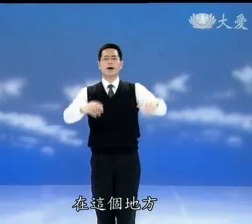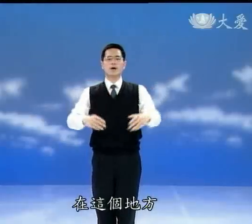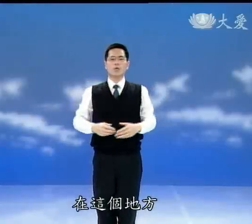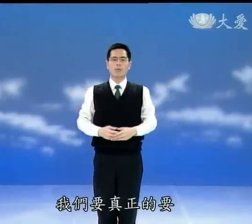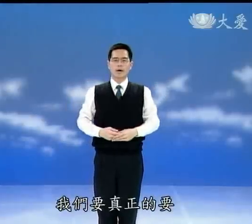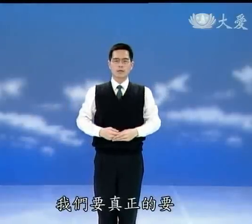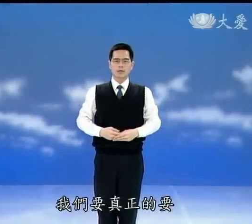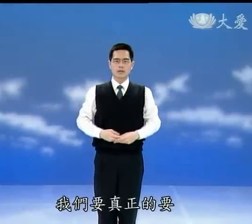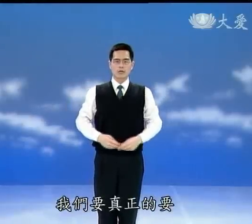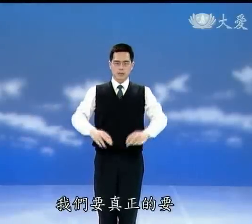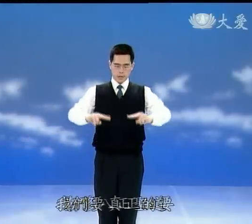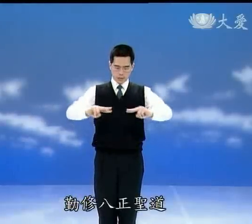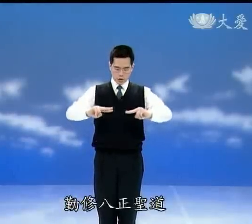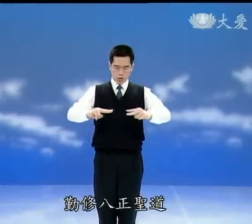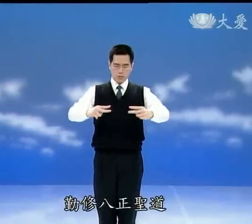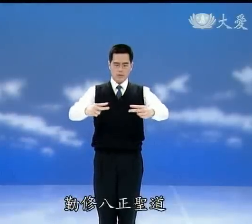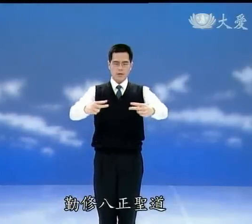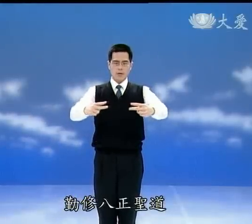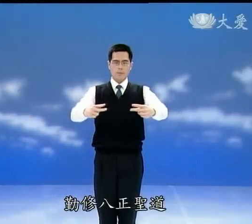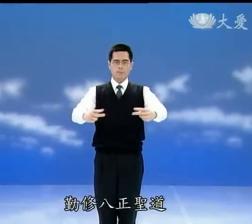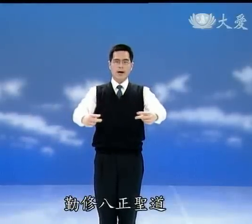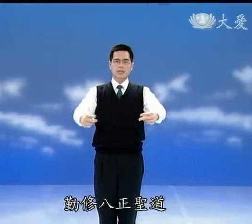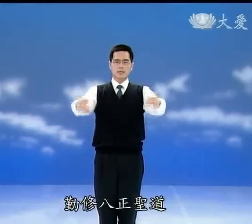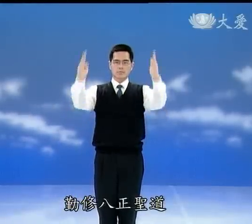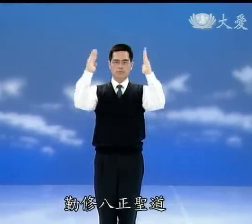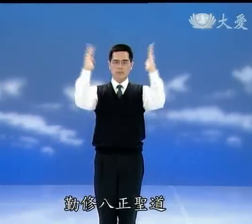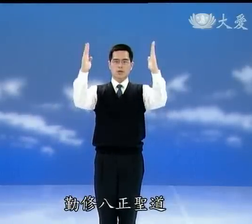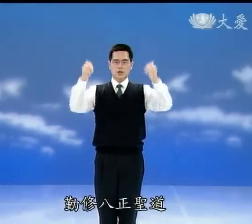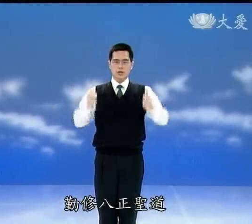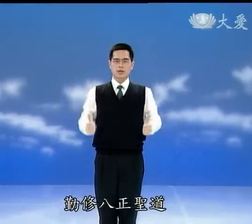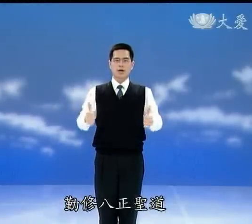方我们要真正的要勤修八正圣道，